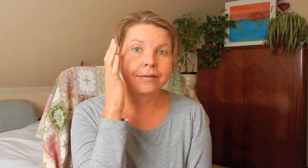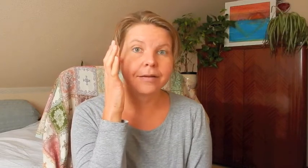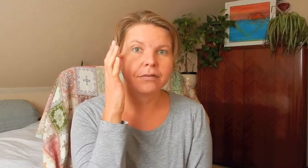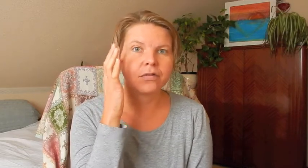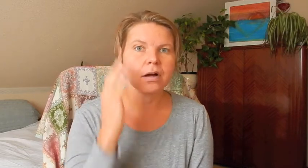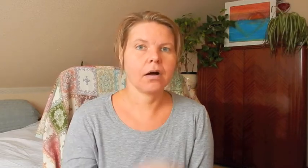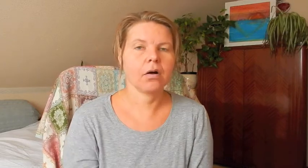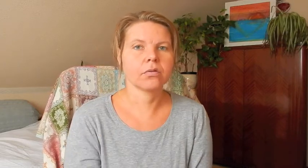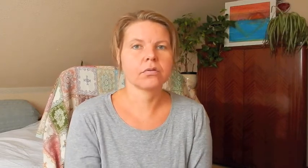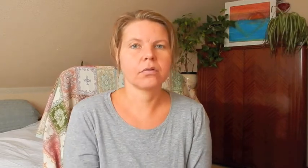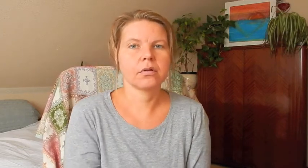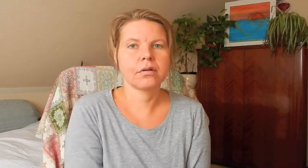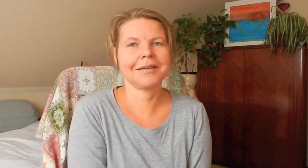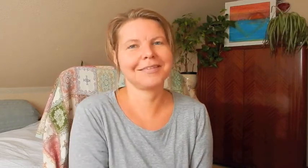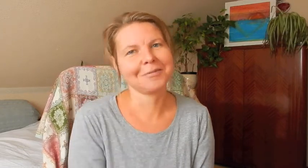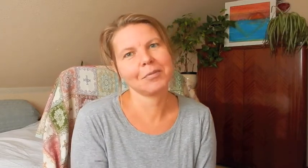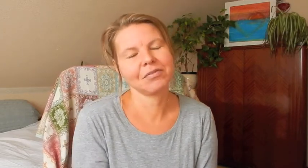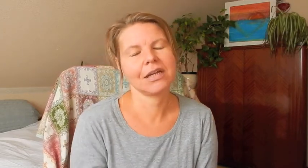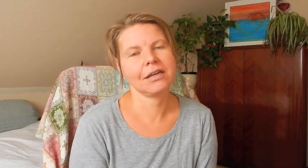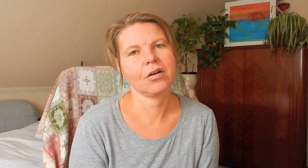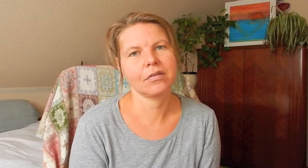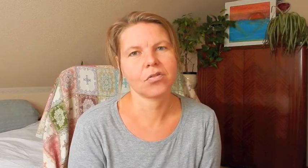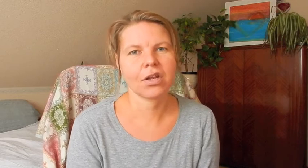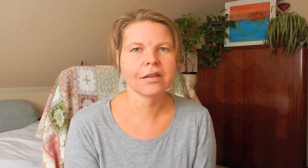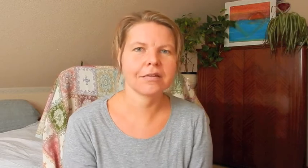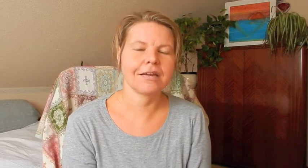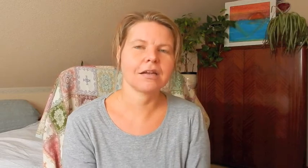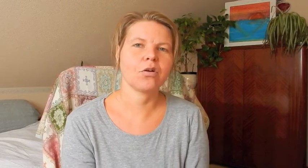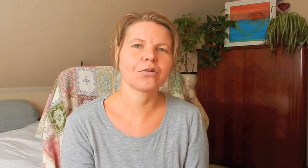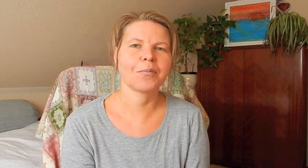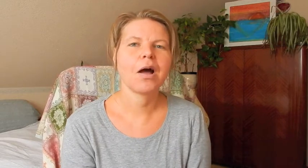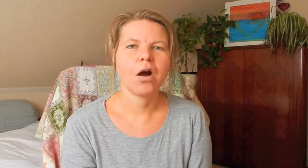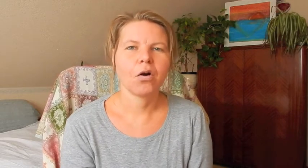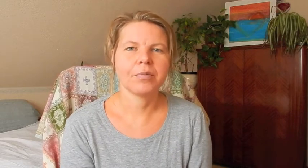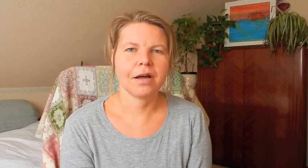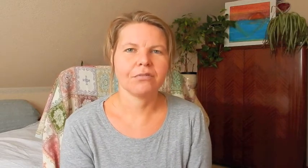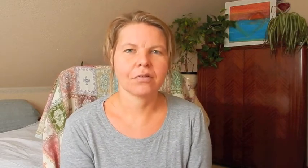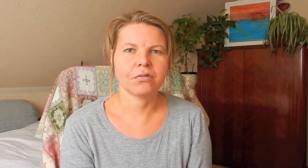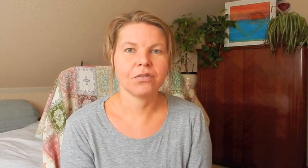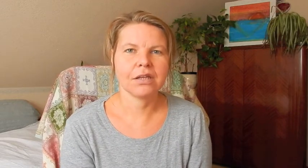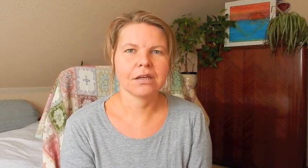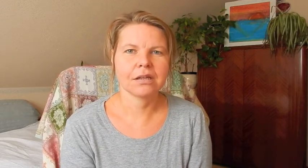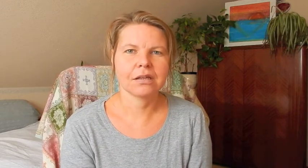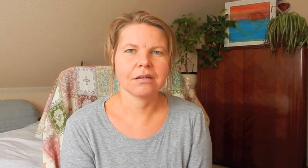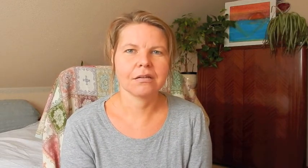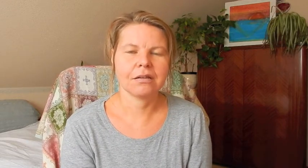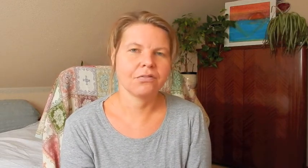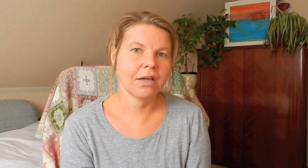leichter einfach ich sag mal, man will ja eher aus diesen schlechten Zeiten rauskommen, um da einfach so einen Weg dir vielleicht